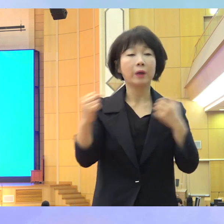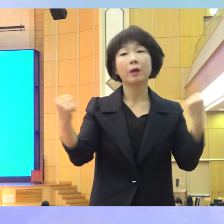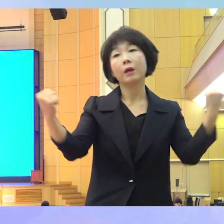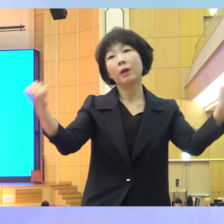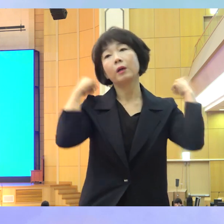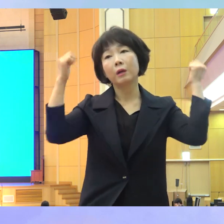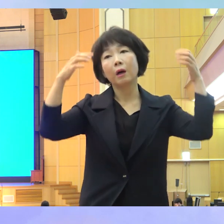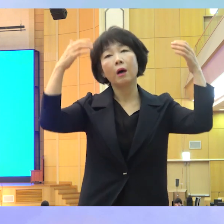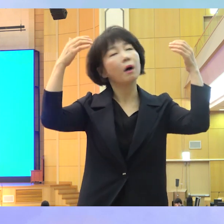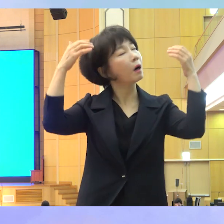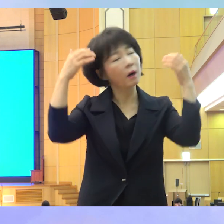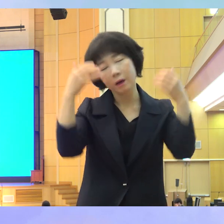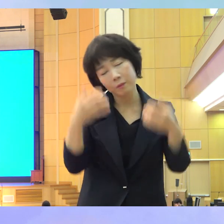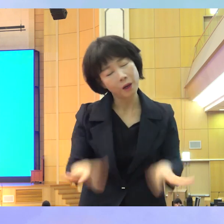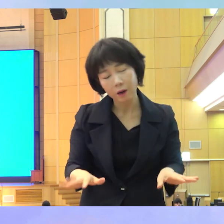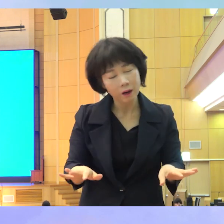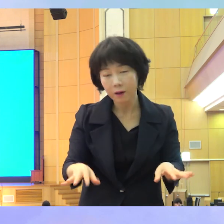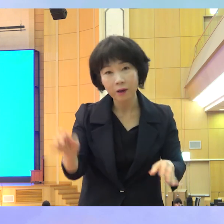서리.